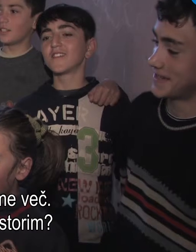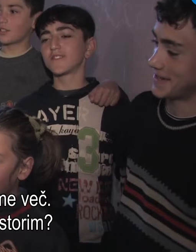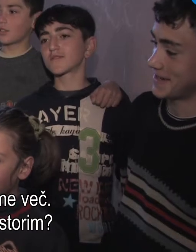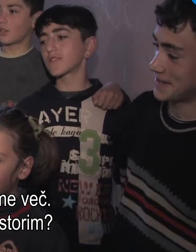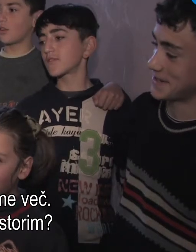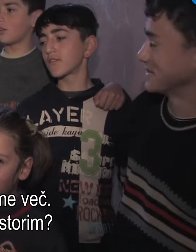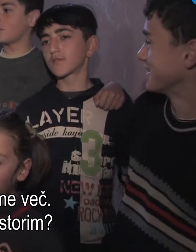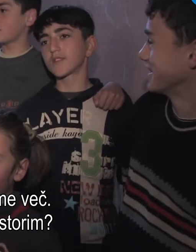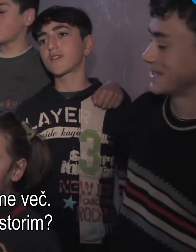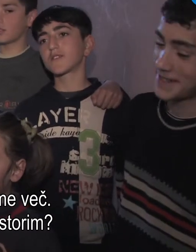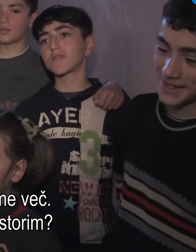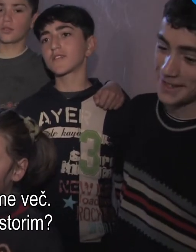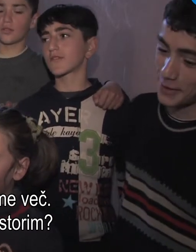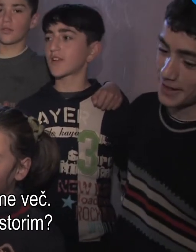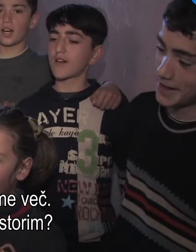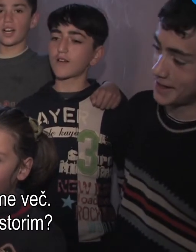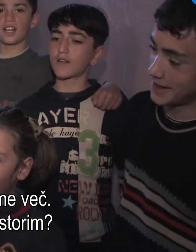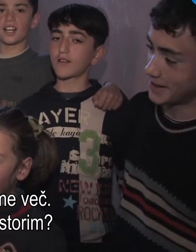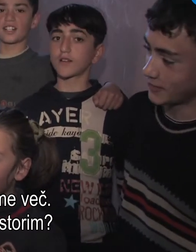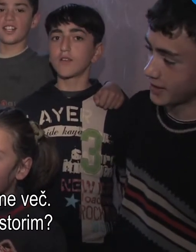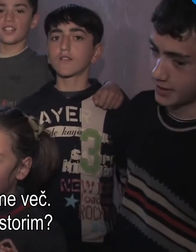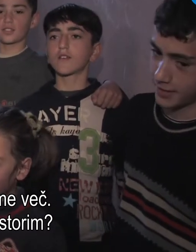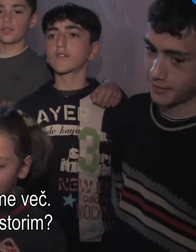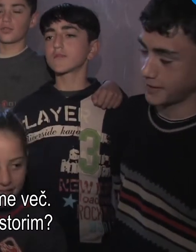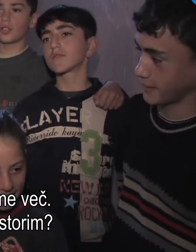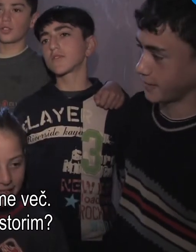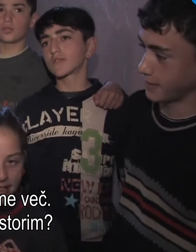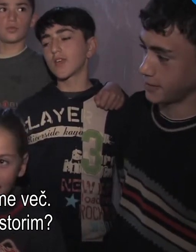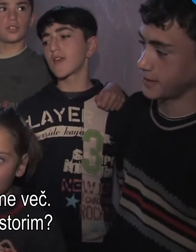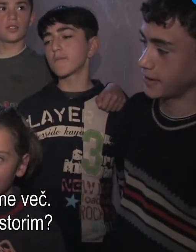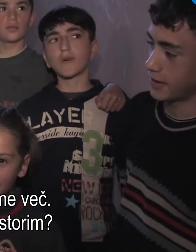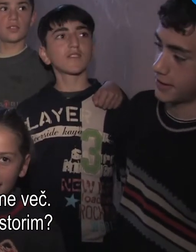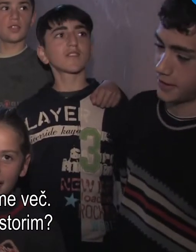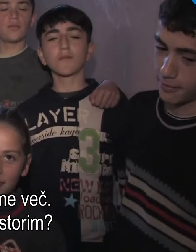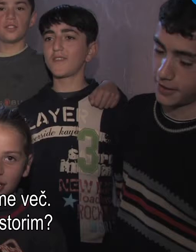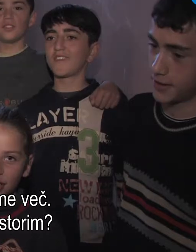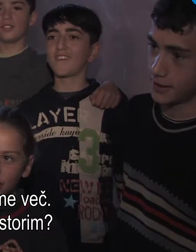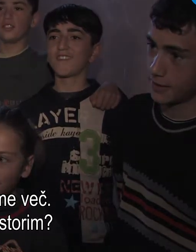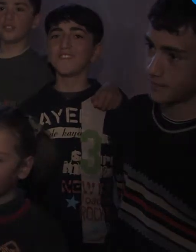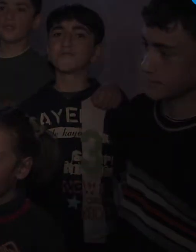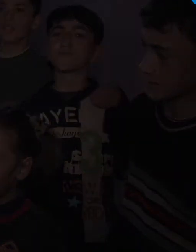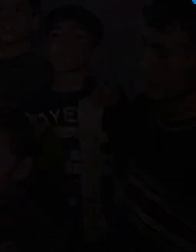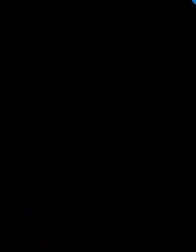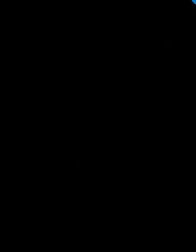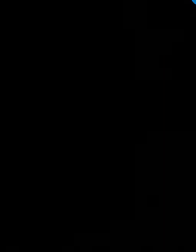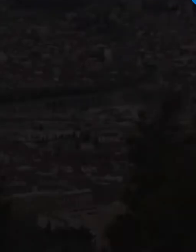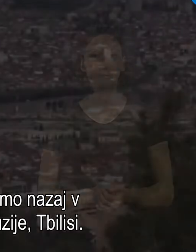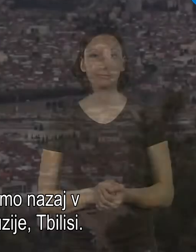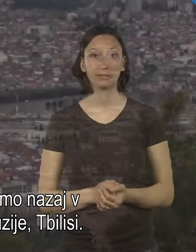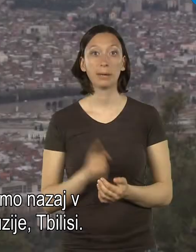rakna romar ki qarvar, zali tverdage tinde bim. No pa se vrnimo